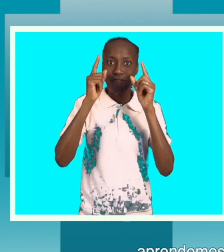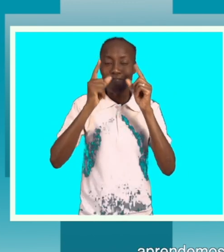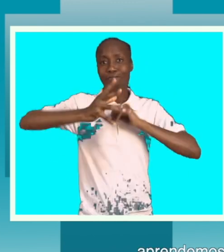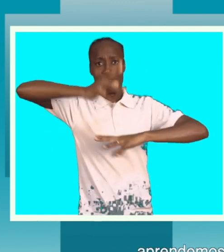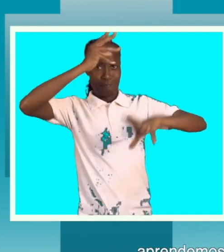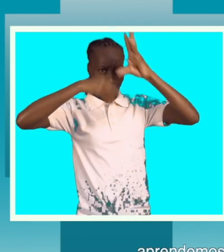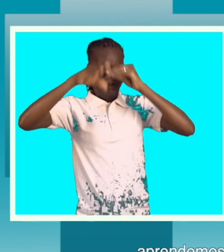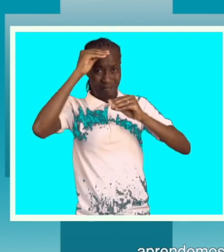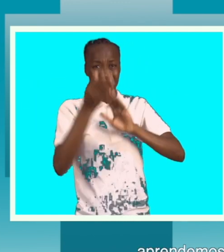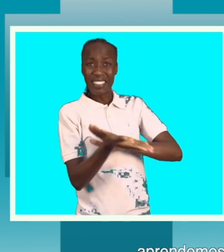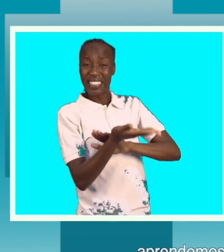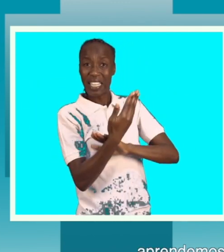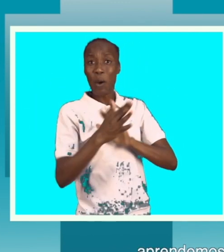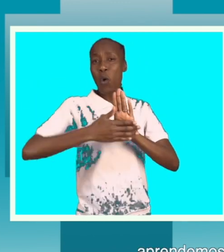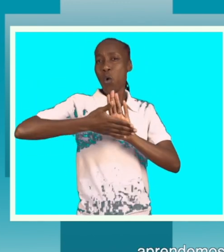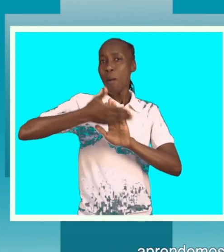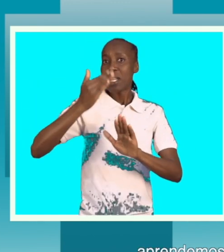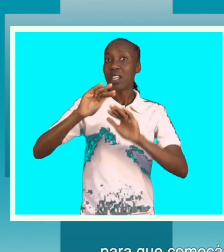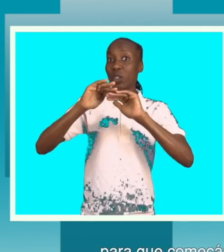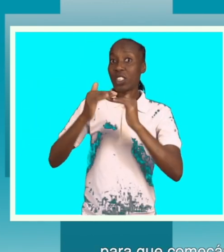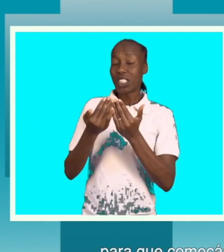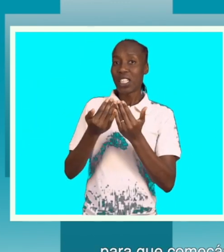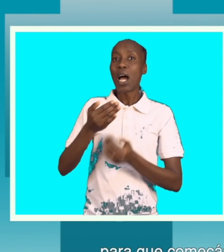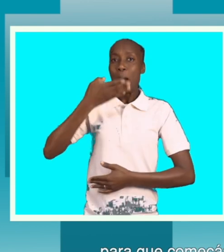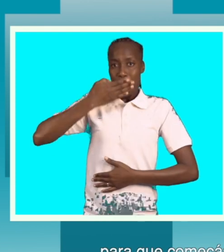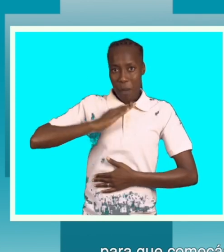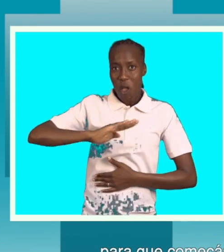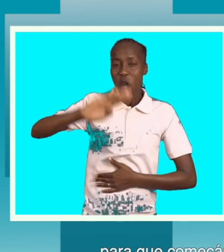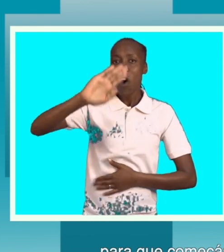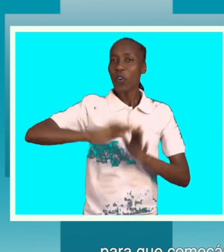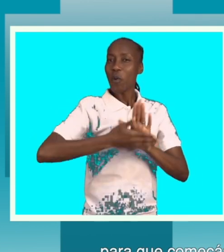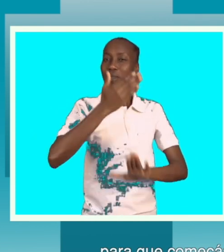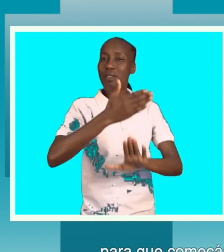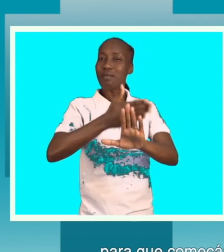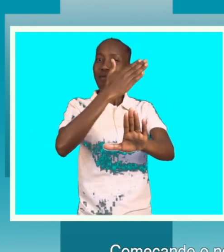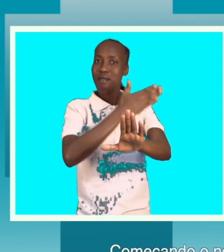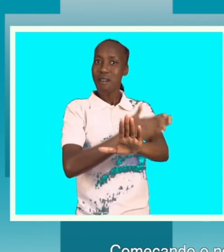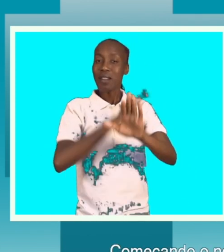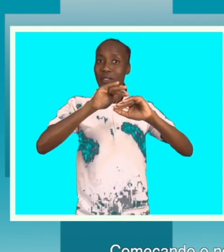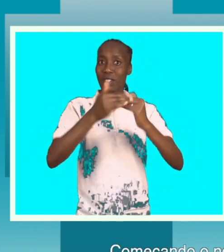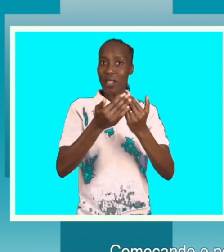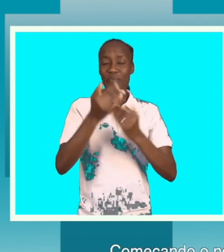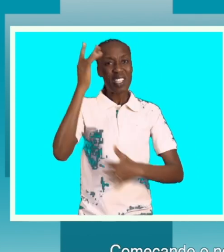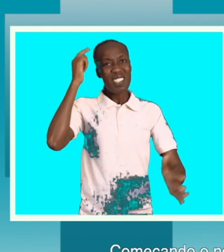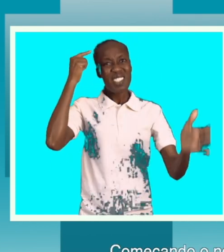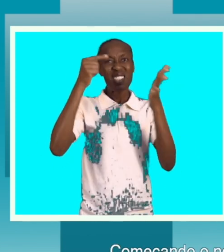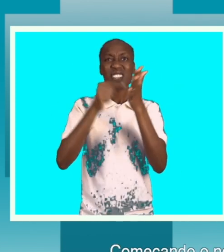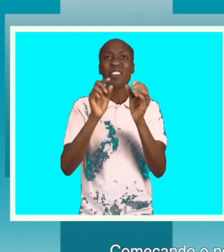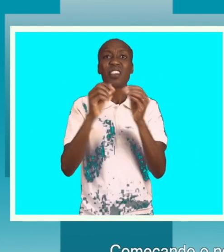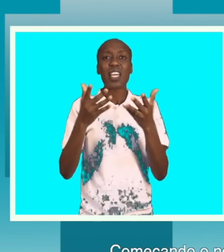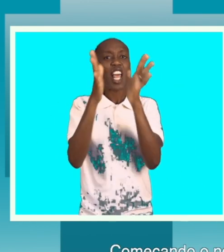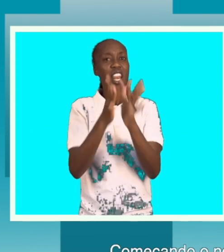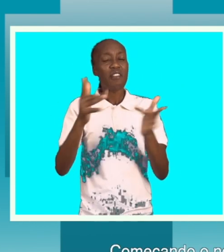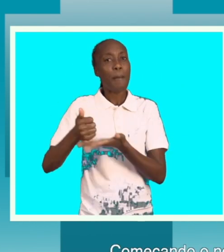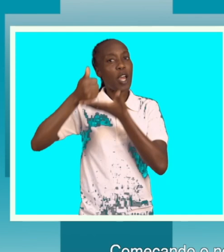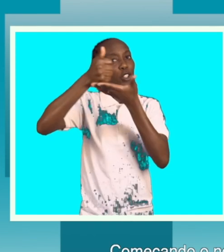Aprendemos A acordar Mais cedo Para que começássemos O nosso dia Melhor E começando O nosso dia Mais cedo